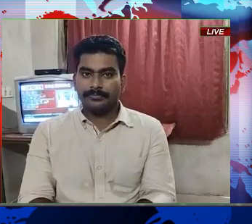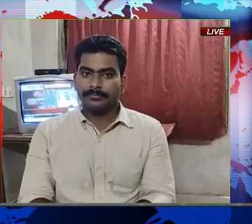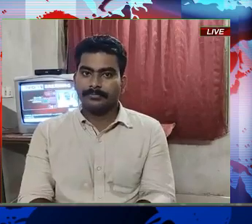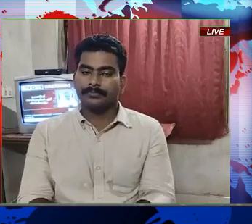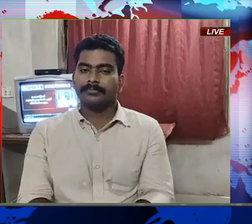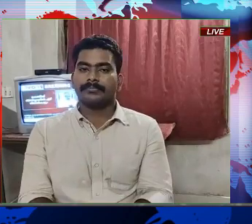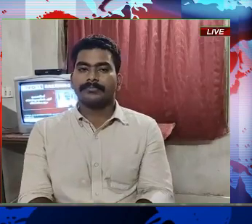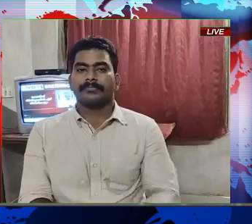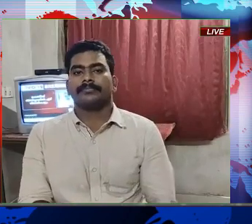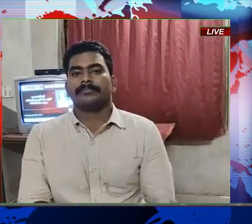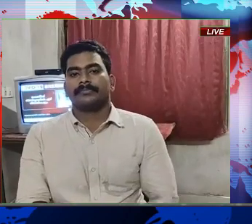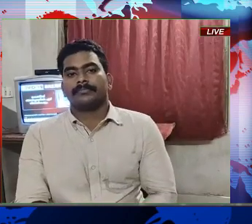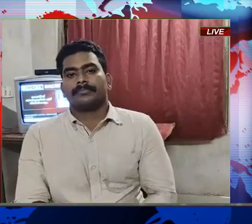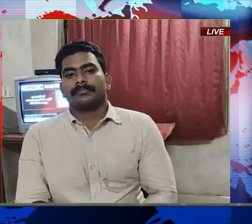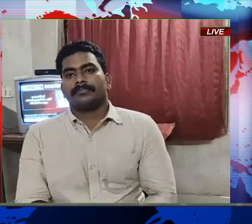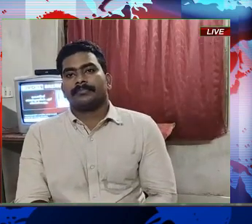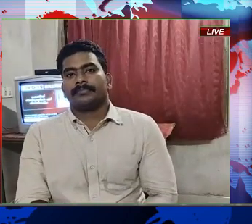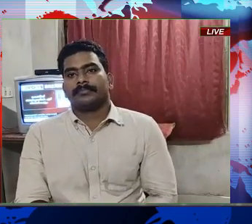ISO സർട്ടിഫിക്കറ്റ് ലഭിക്കുന്നത്